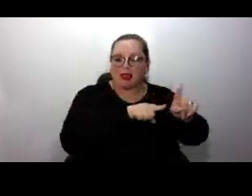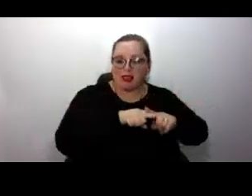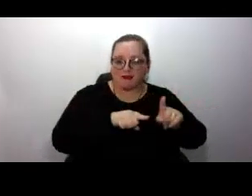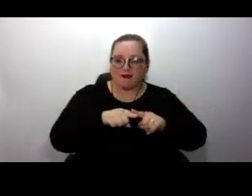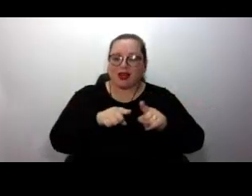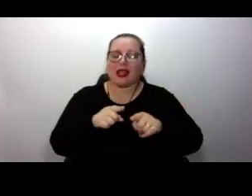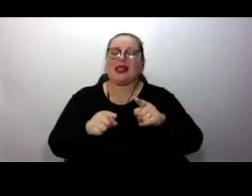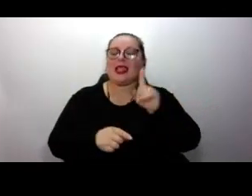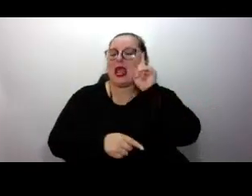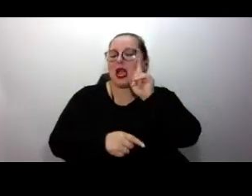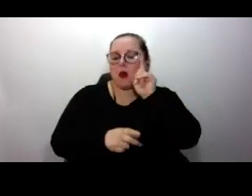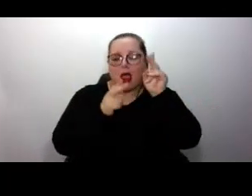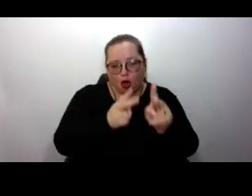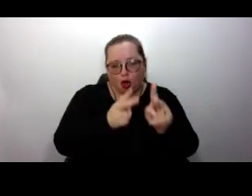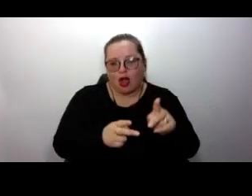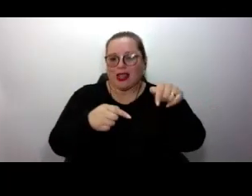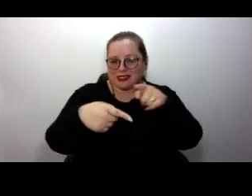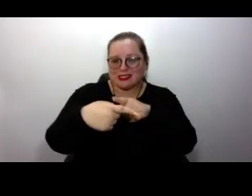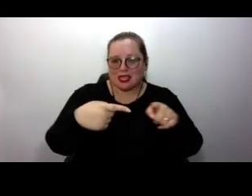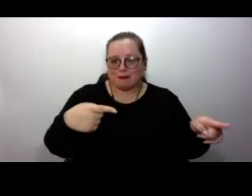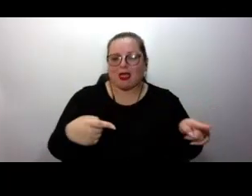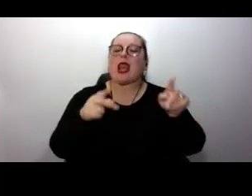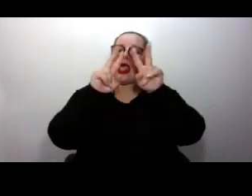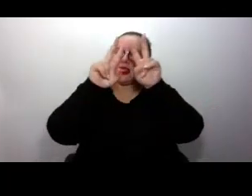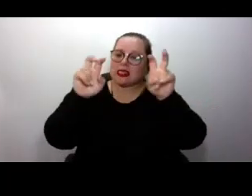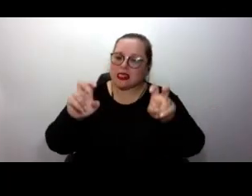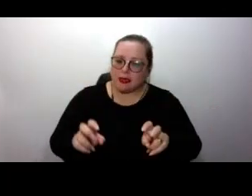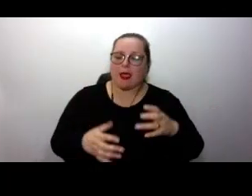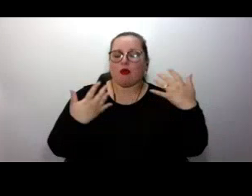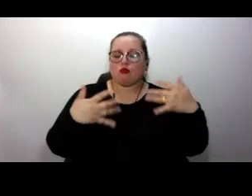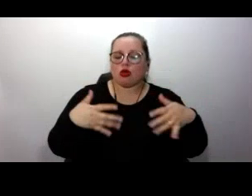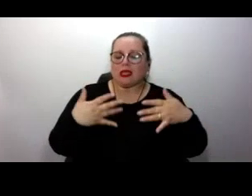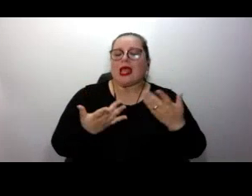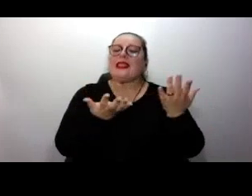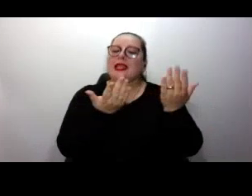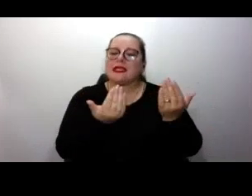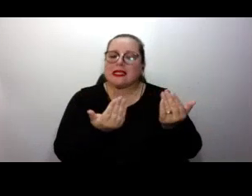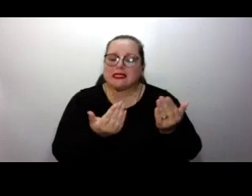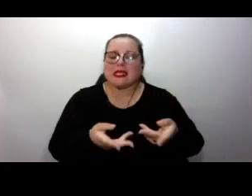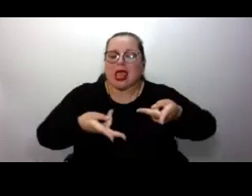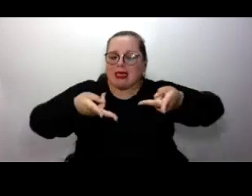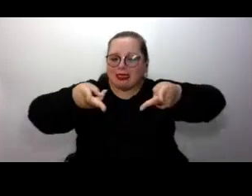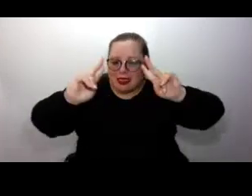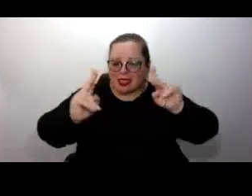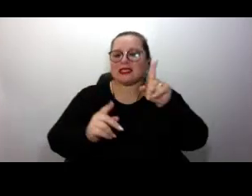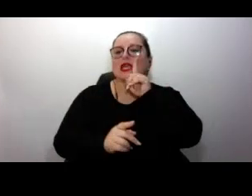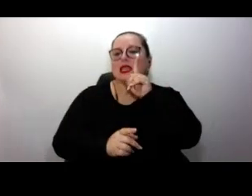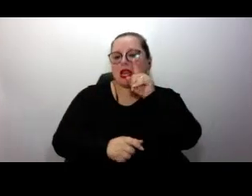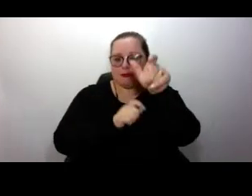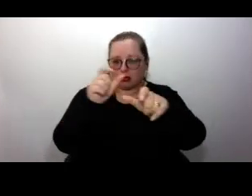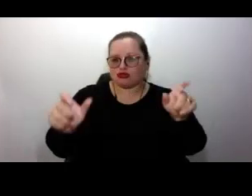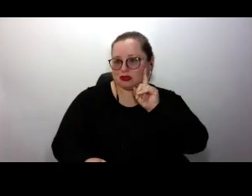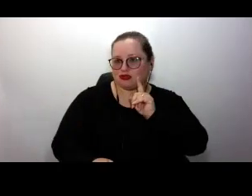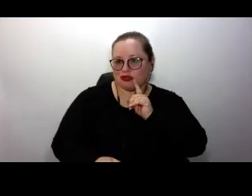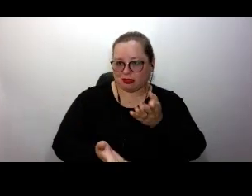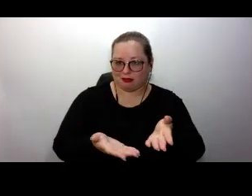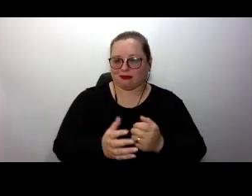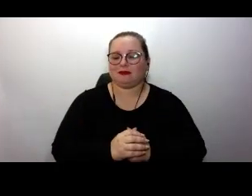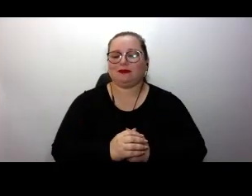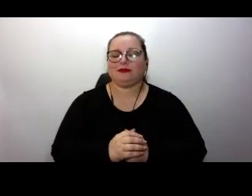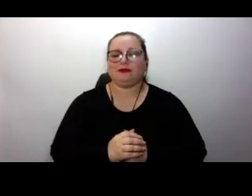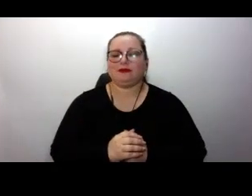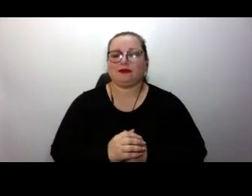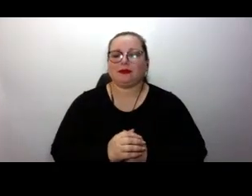dan relevancia a distintas temáticas y necesidades y derechos que tienen las personas sordas.